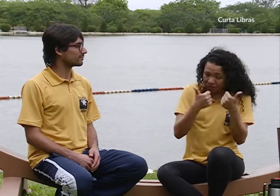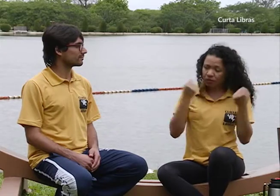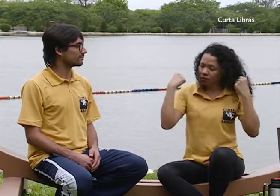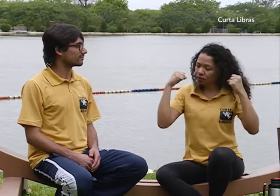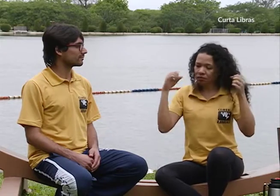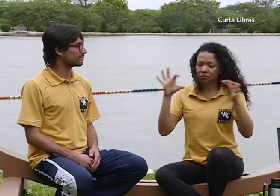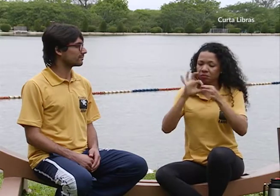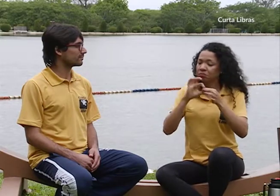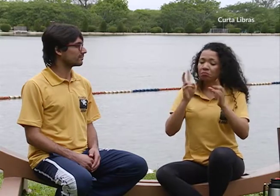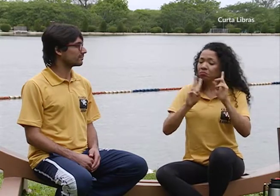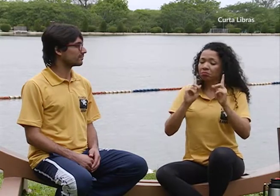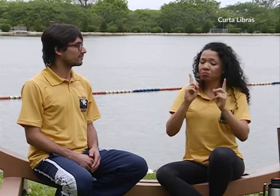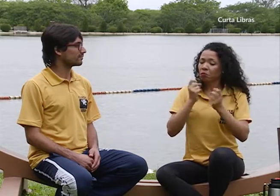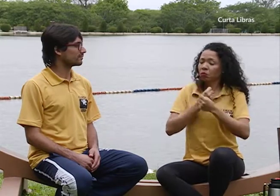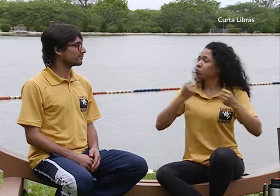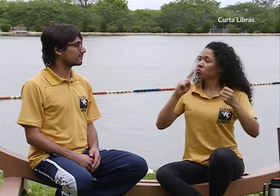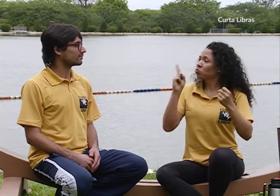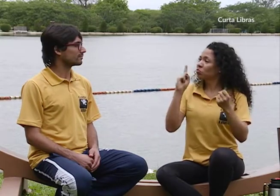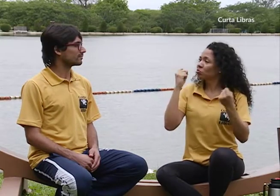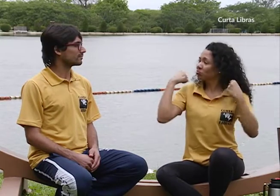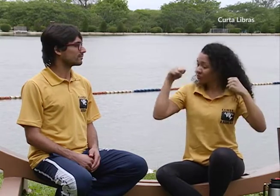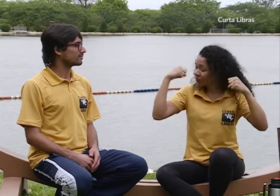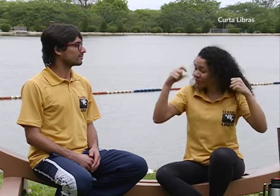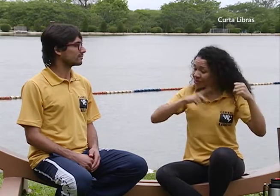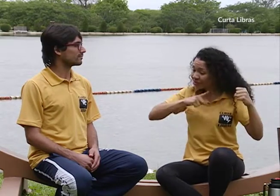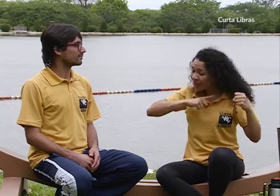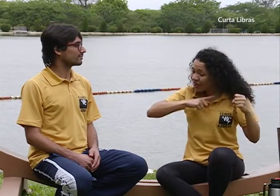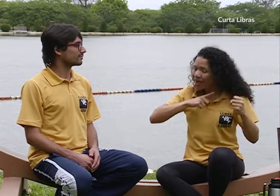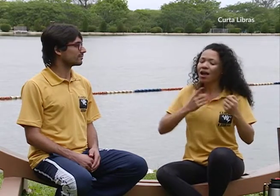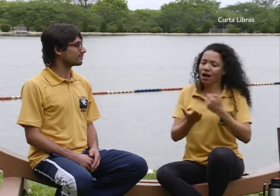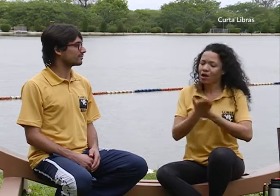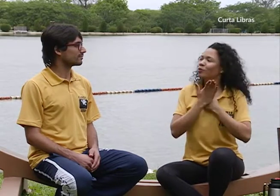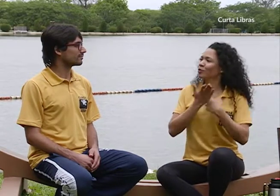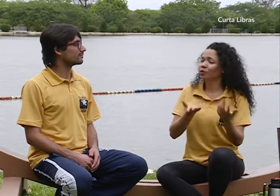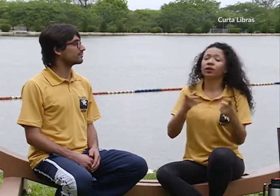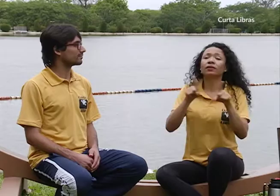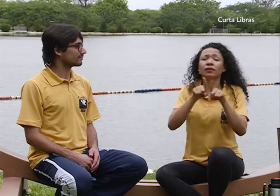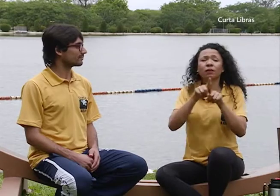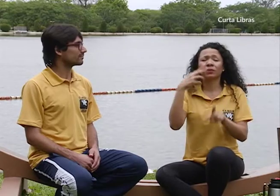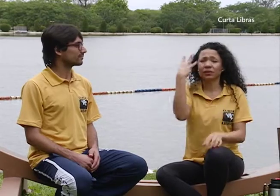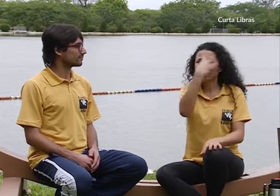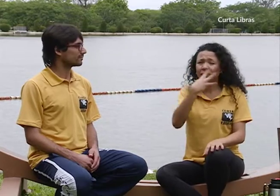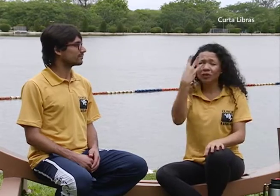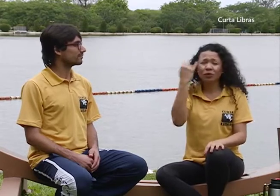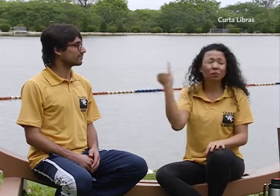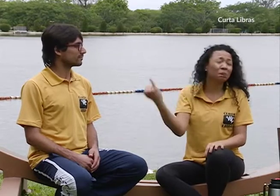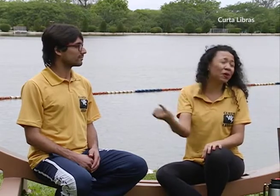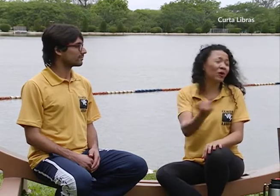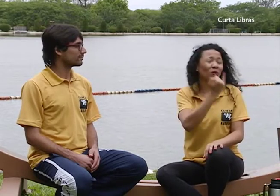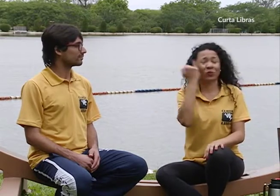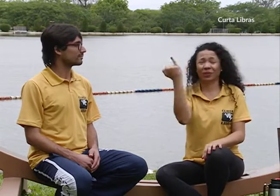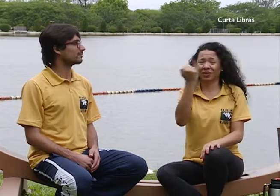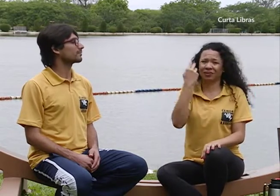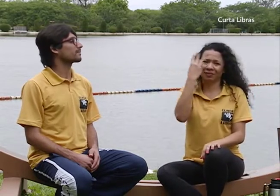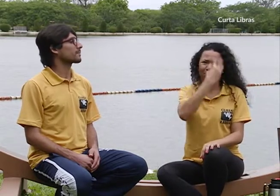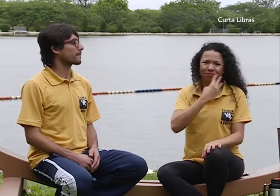engorda novamente. A alimentação correta, associada aos exercícios, você evita que isso ocorra. Por isso, os exercícios são